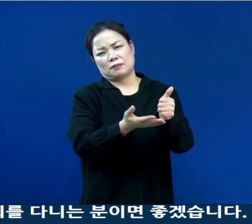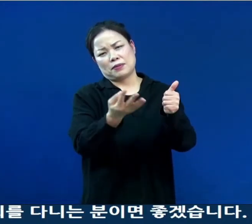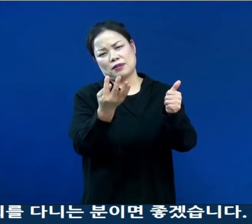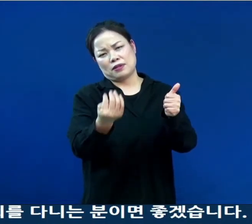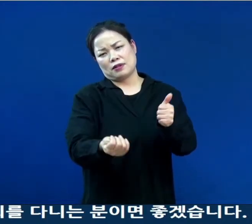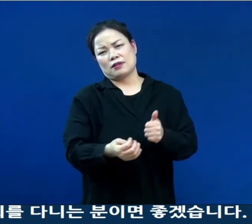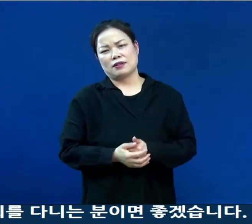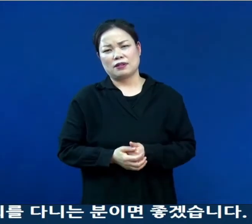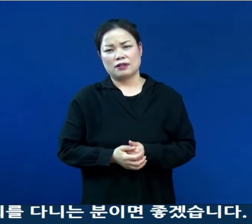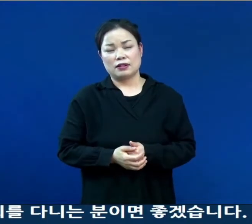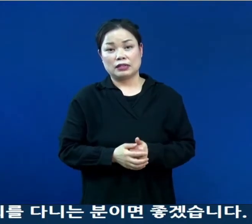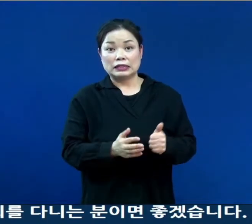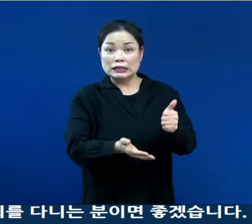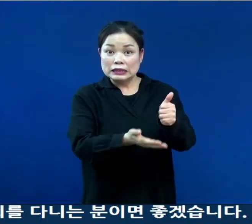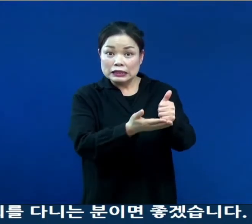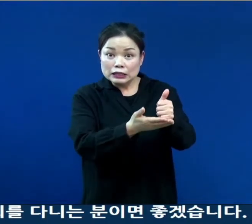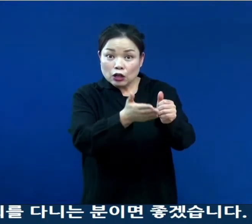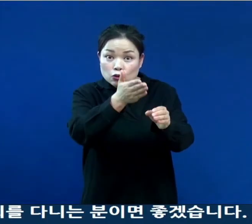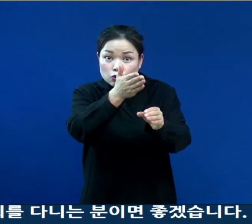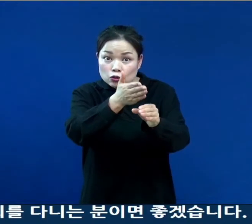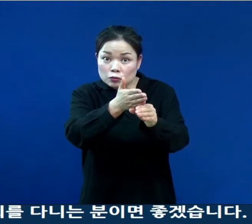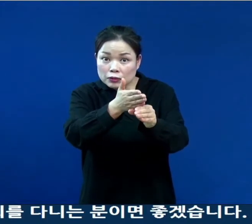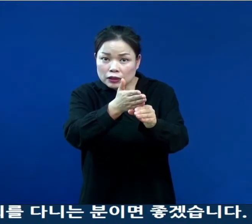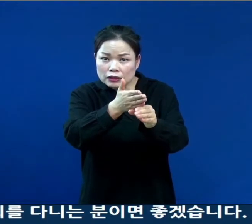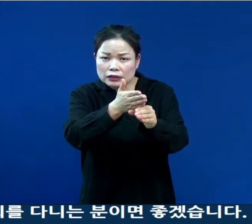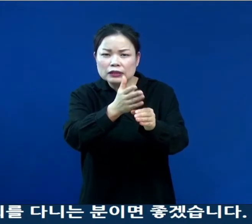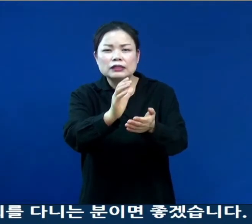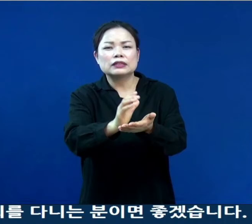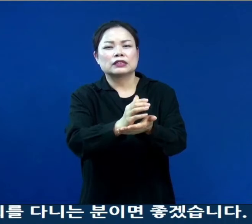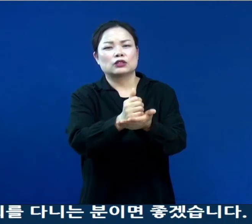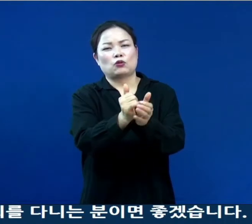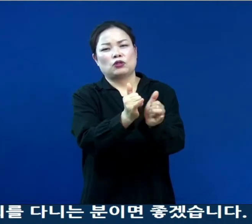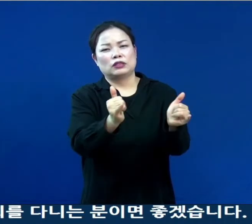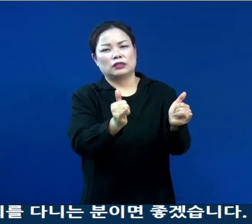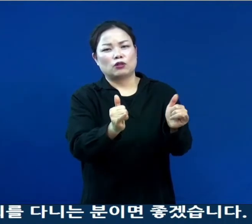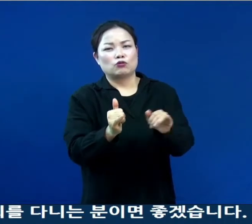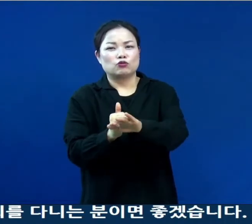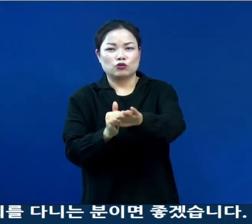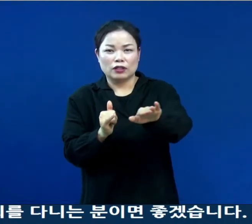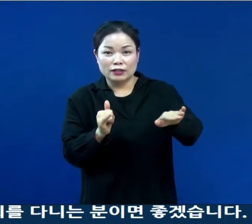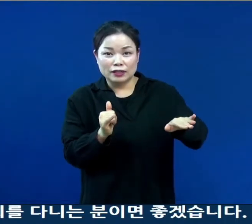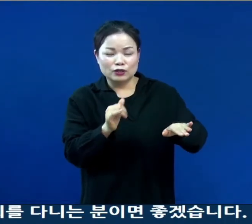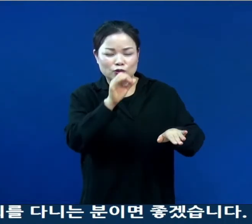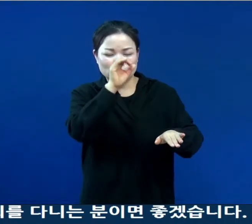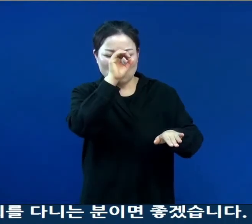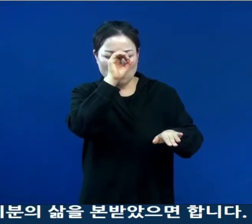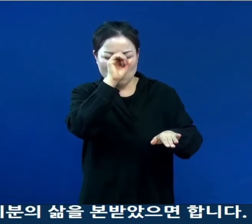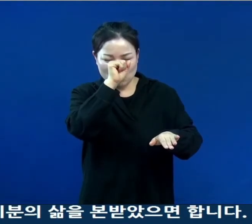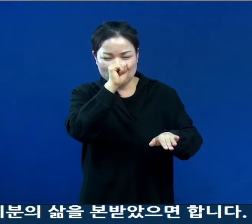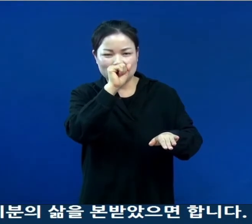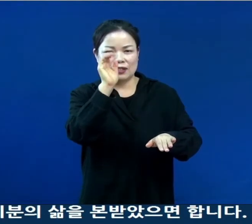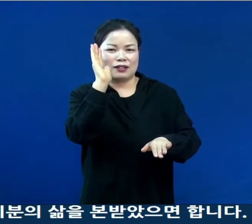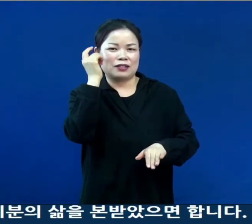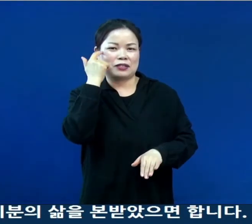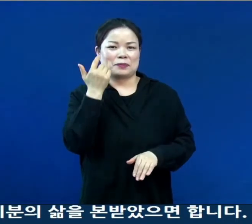많습니다. 근데 이 칭찬의 중심에 이분이 크리스찬이라면 우리에게 얼마나 좋은 귀담이